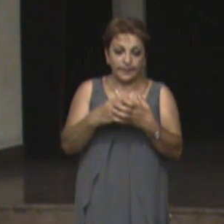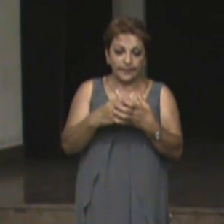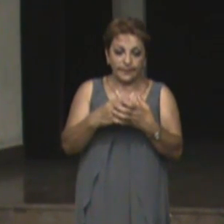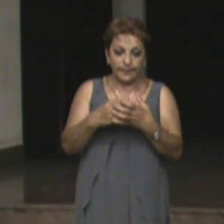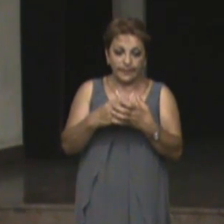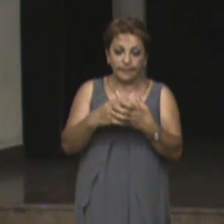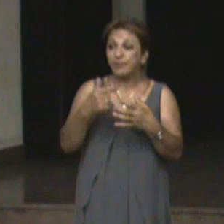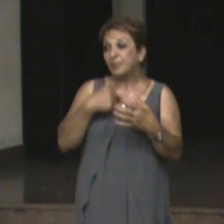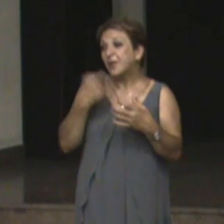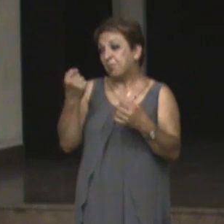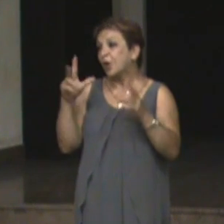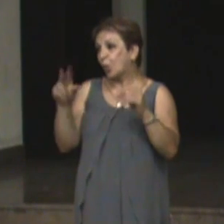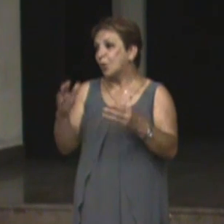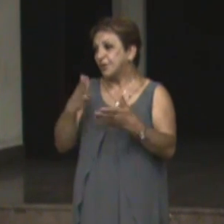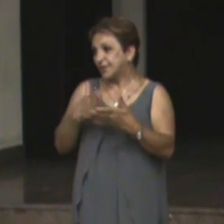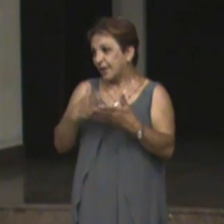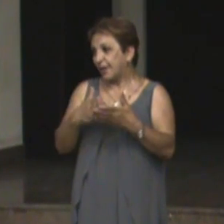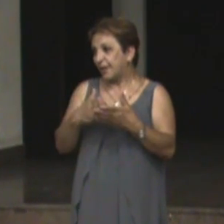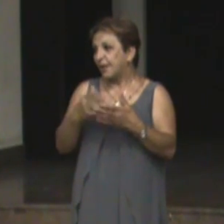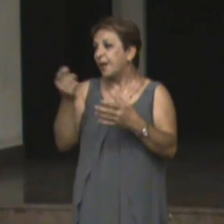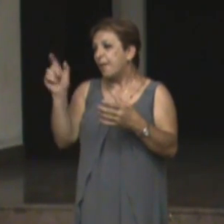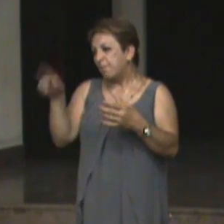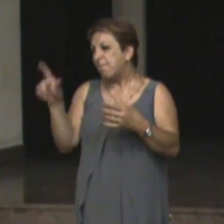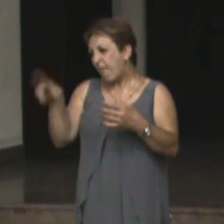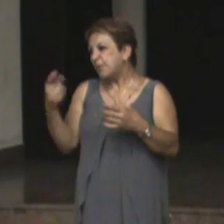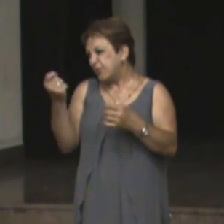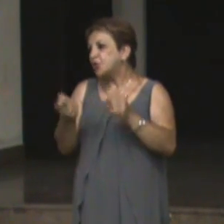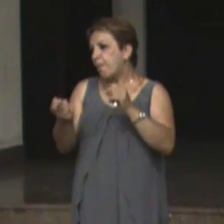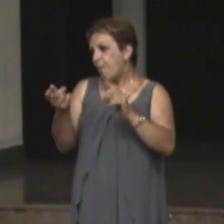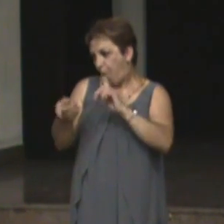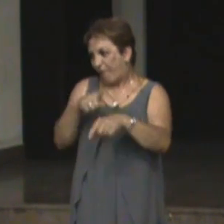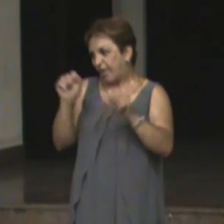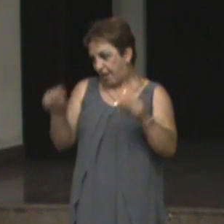ինչ-որ առումով մեզ ուրիշ տալիս է, որ ինչ-որ բան կարող է փոխվել իրենց կյանքում։